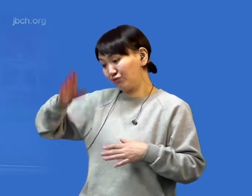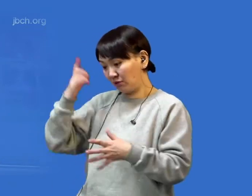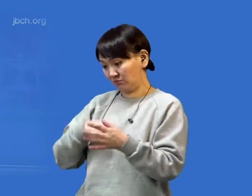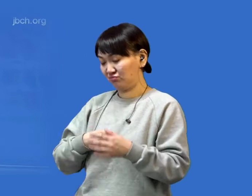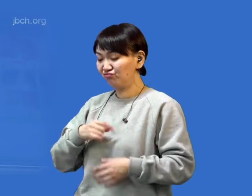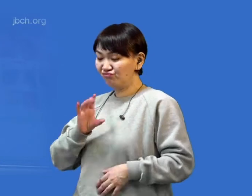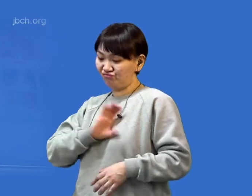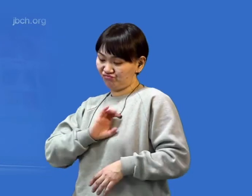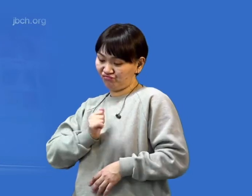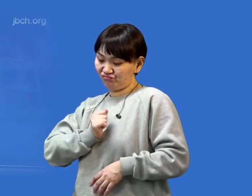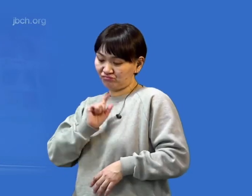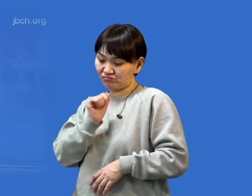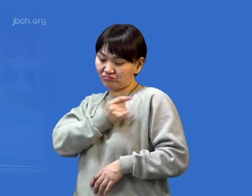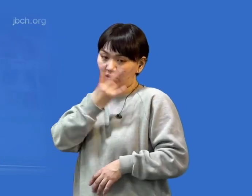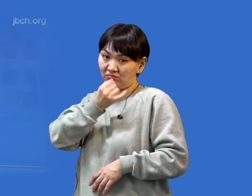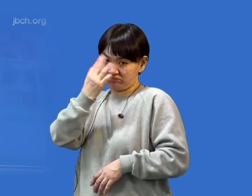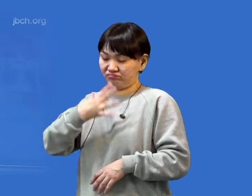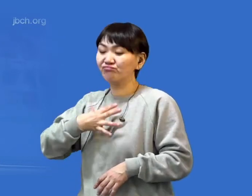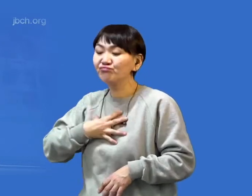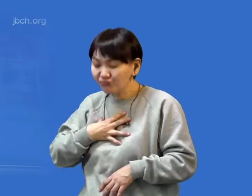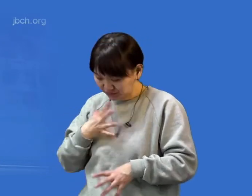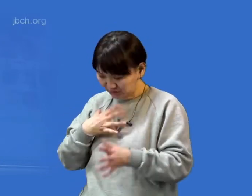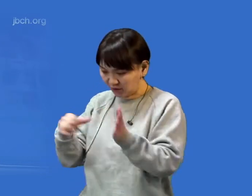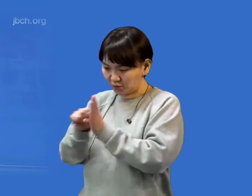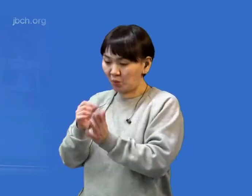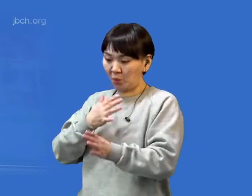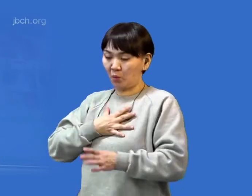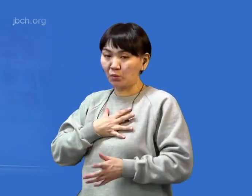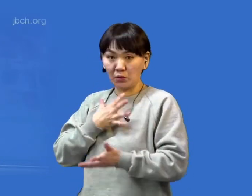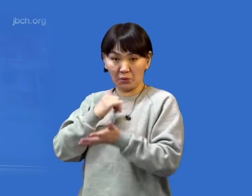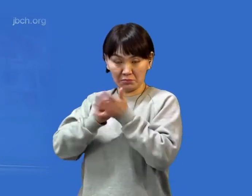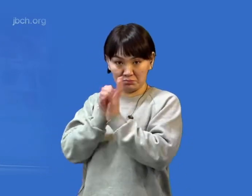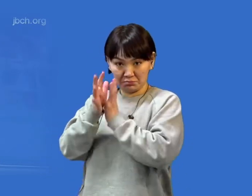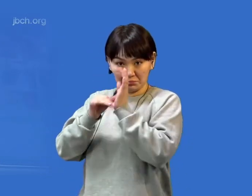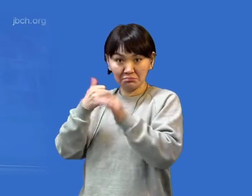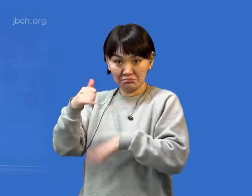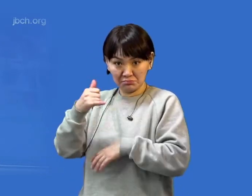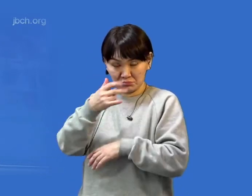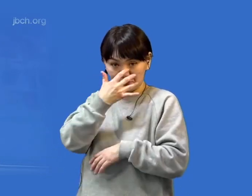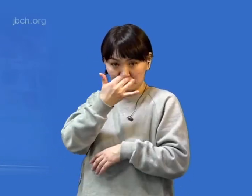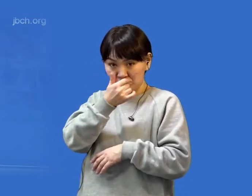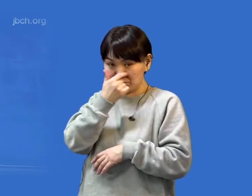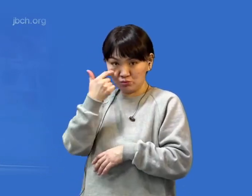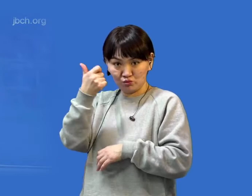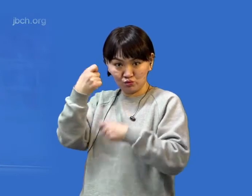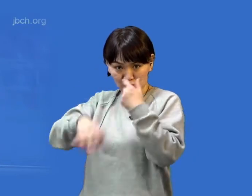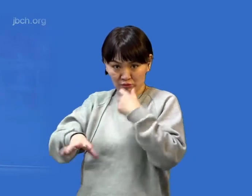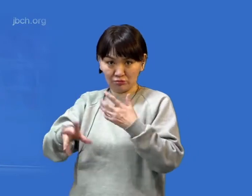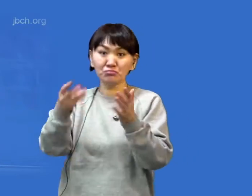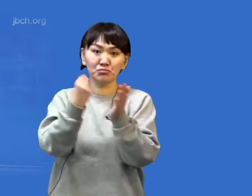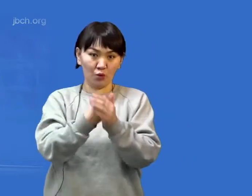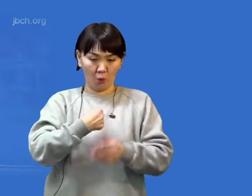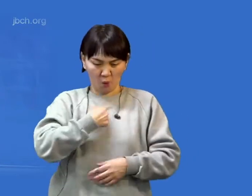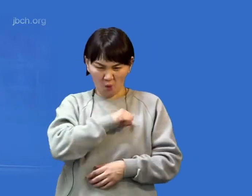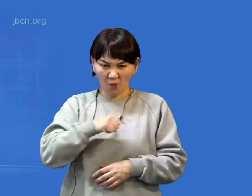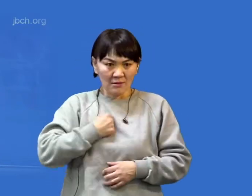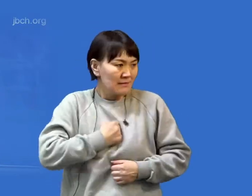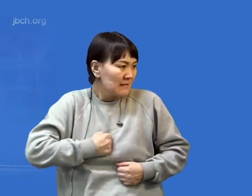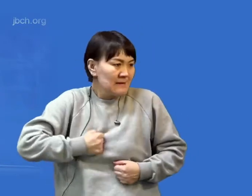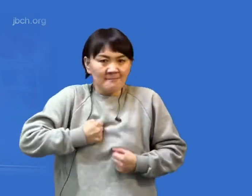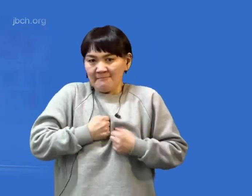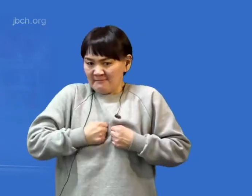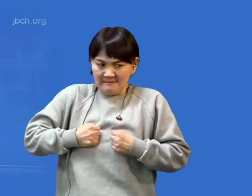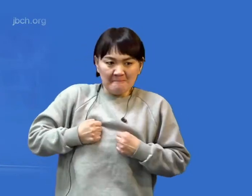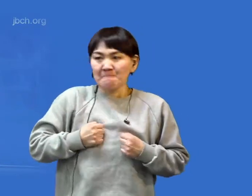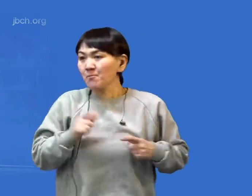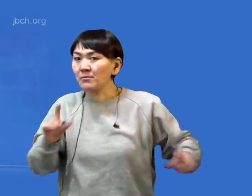Тэр буруу зан чанараа тэмээ өөр ганцаараа байхдаа л тэр зангаа авираа гаргана үуч тэмээ. Яхалаараа